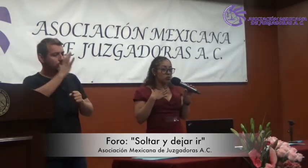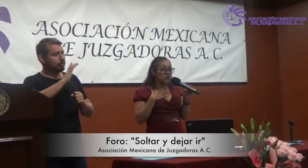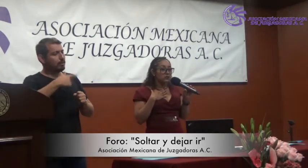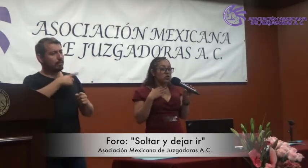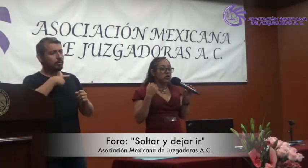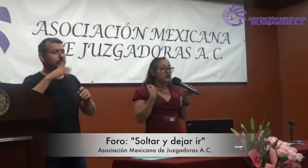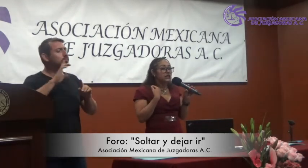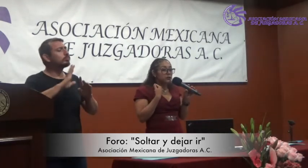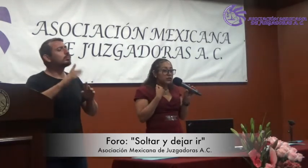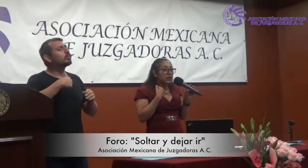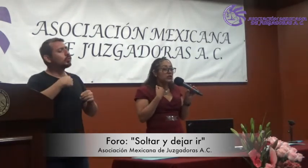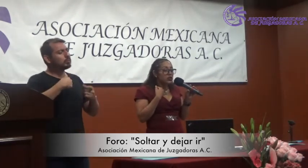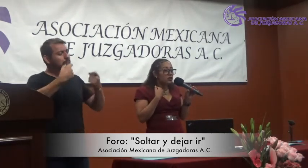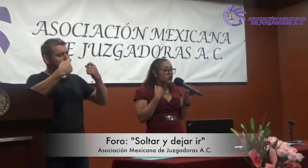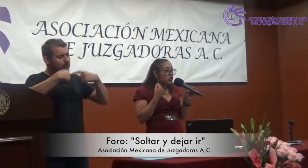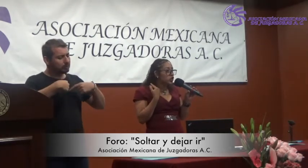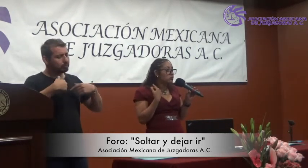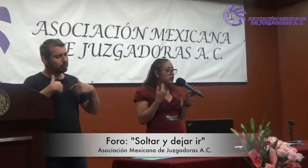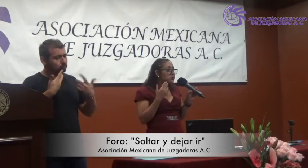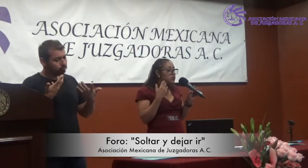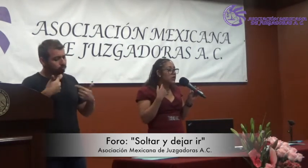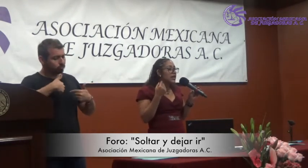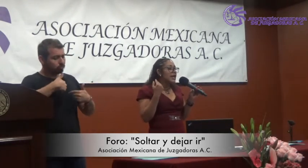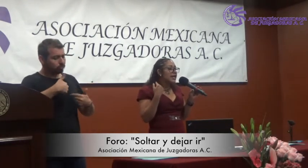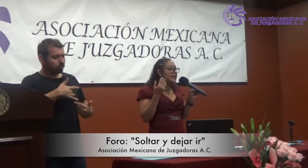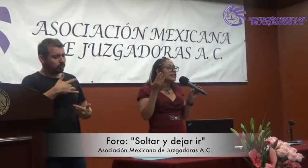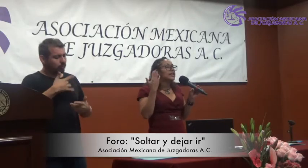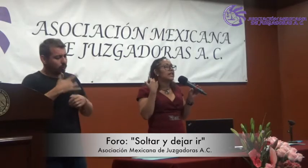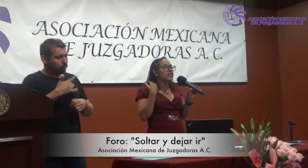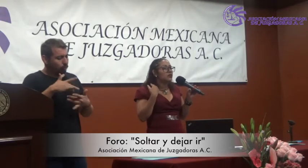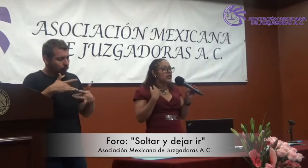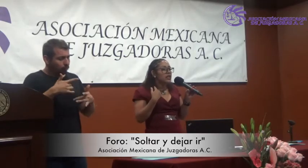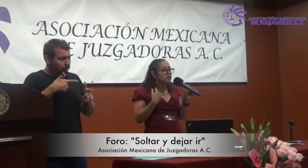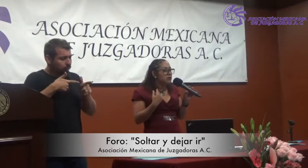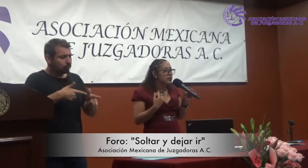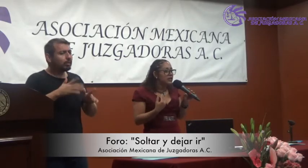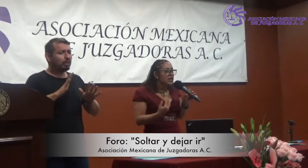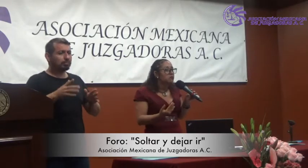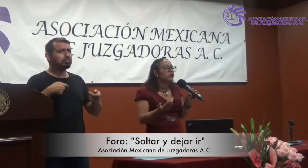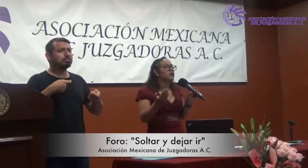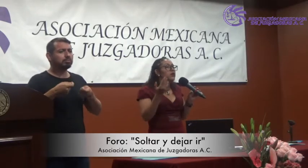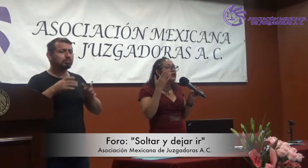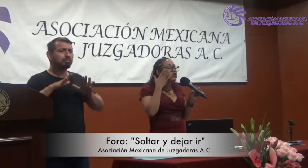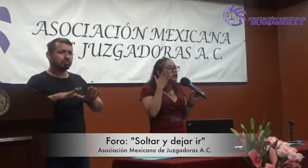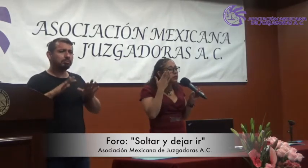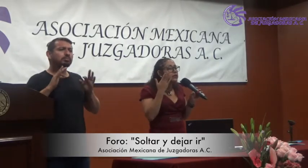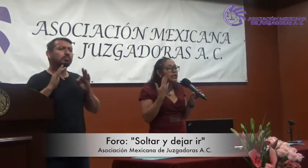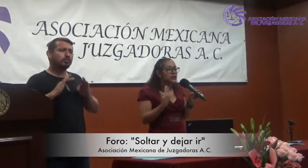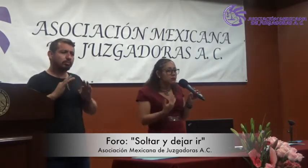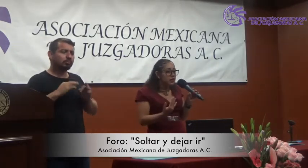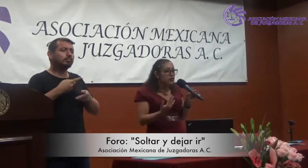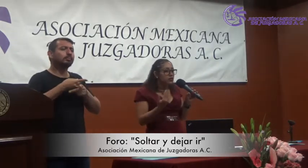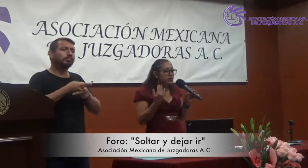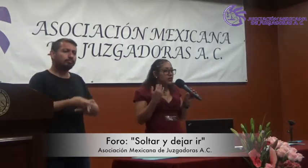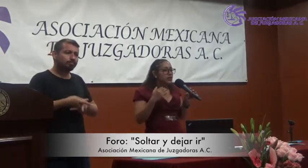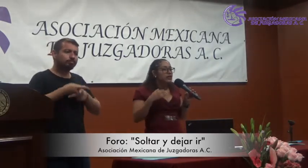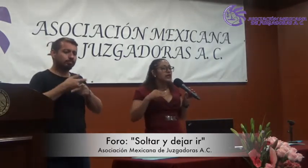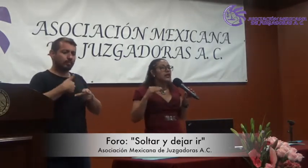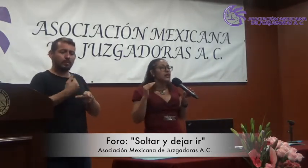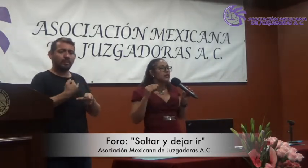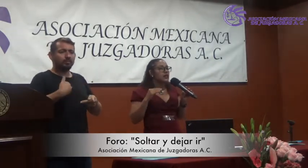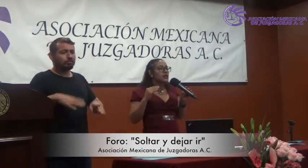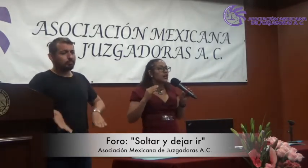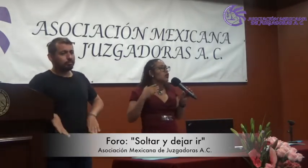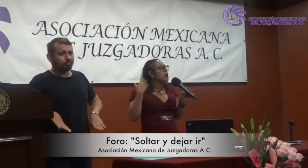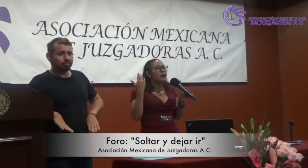con uno mismo, respetarnos a nosotros mismos, entender que debo de darme mi tiempo, debo de conocer mi sentimiento